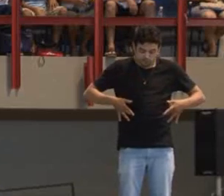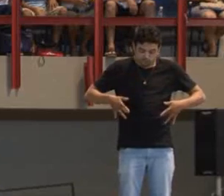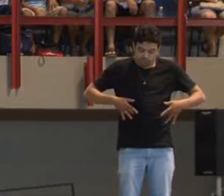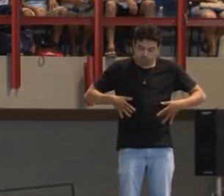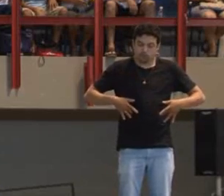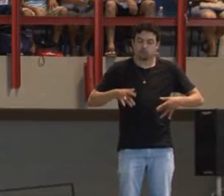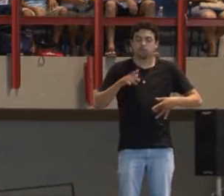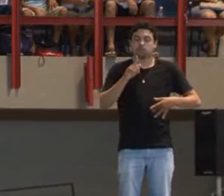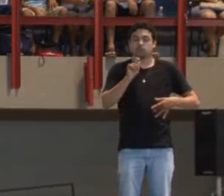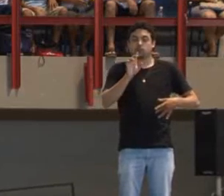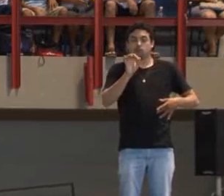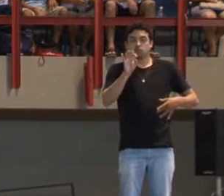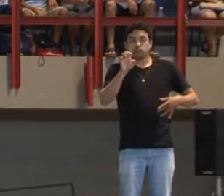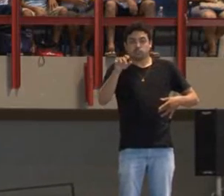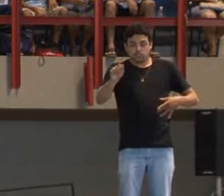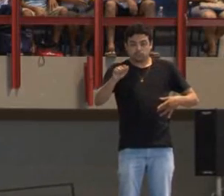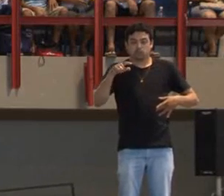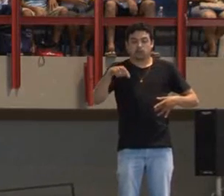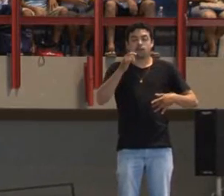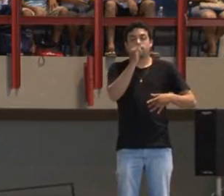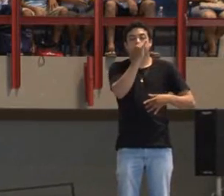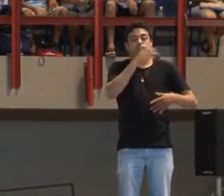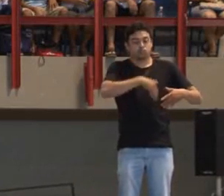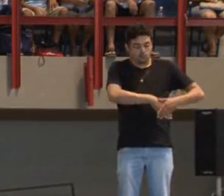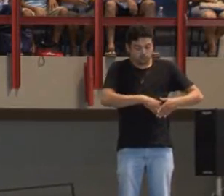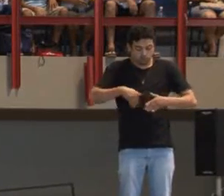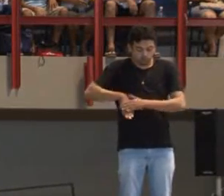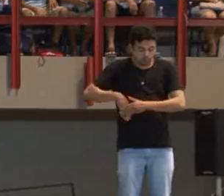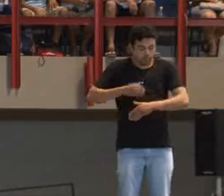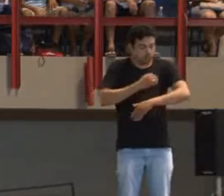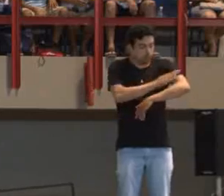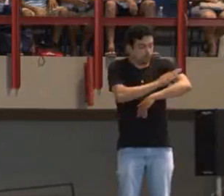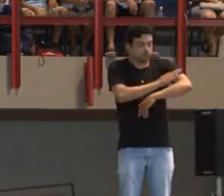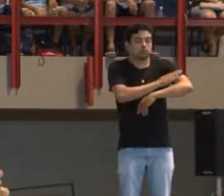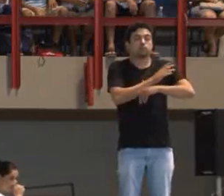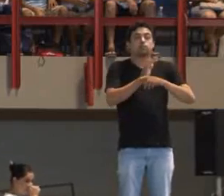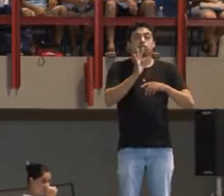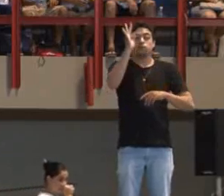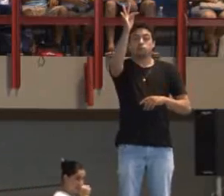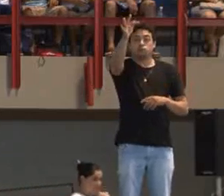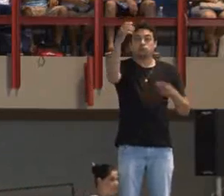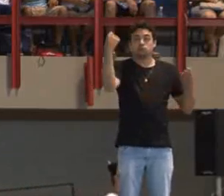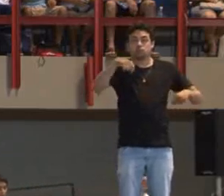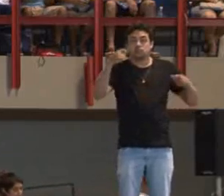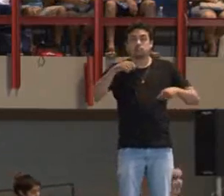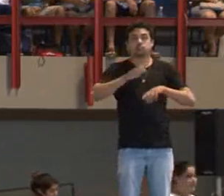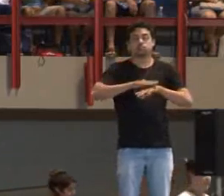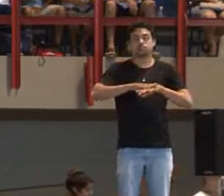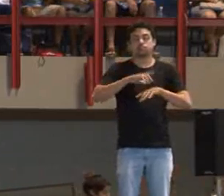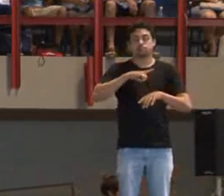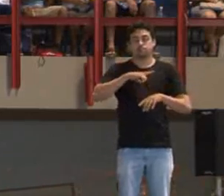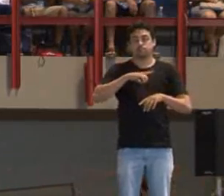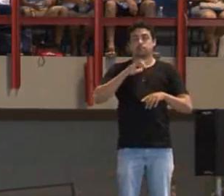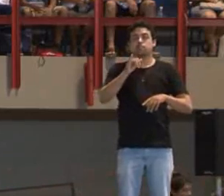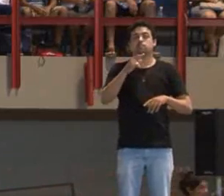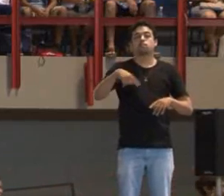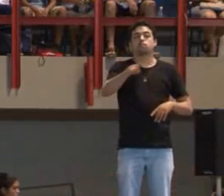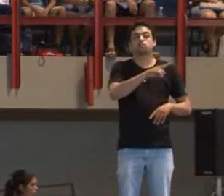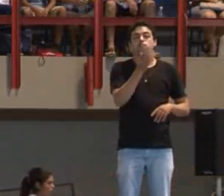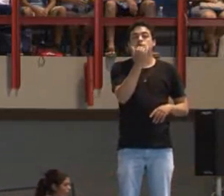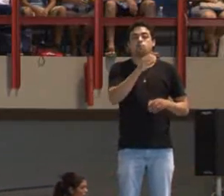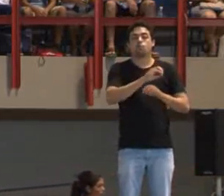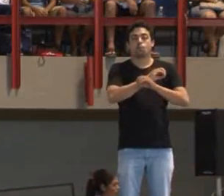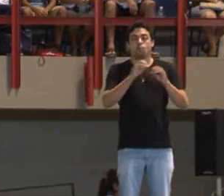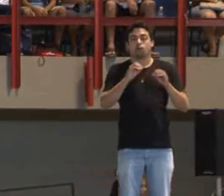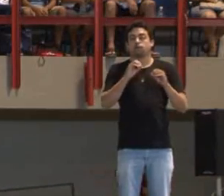coisas da biologia. Isso é energia guardada para você usar quando precisa. Se você não se alimenta,